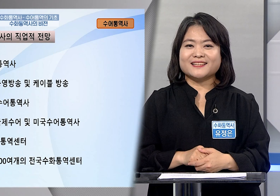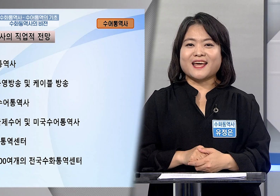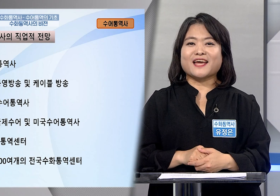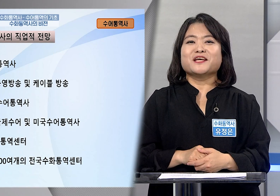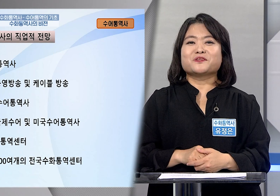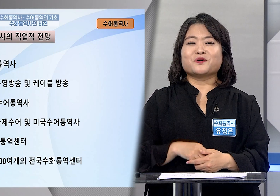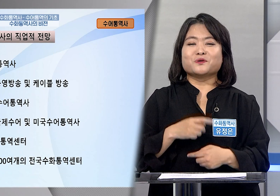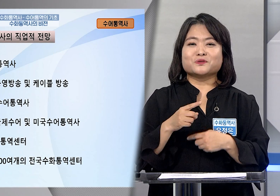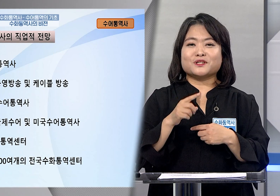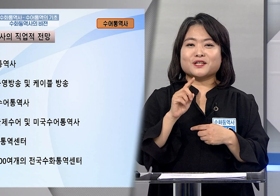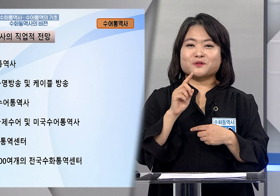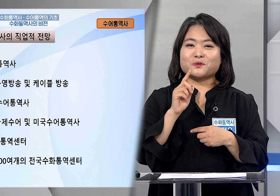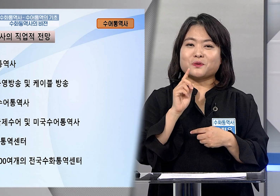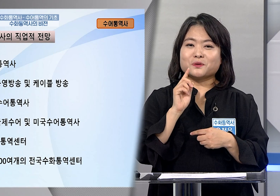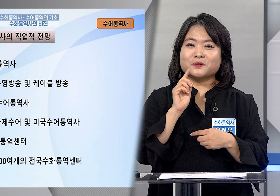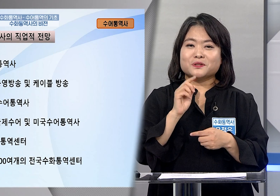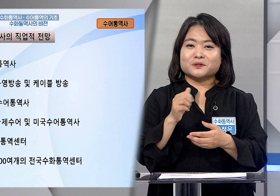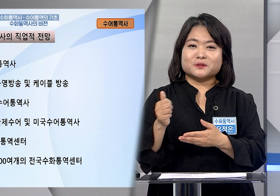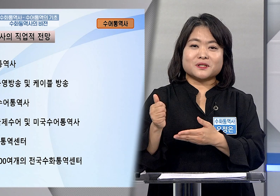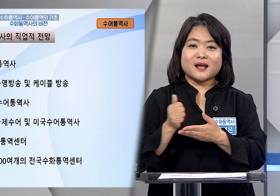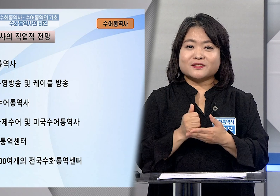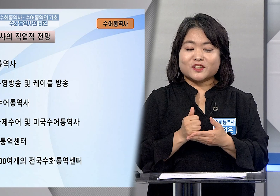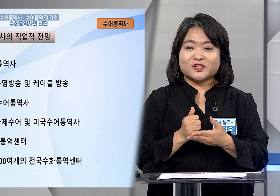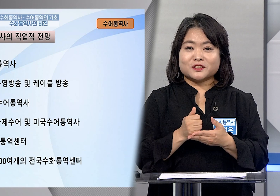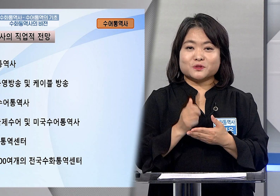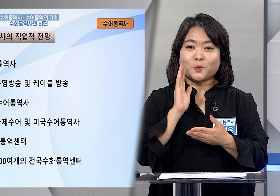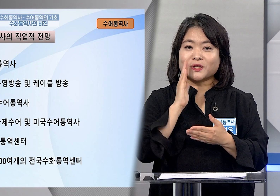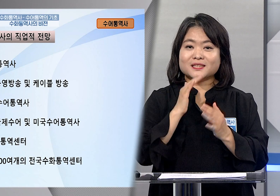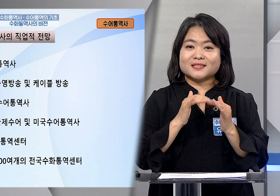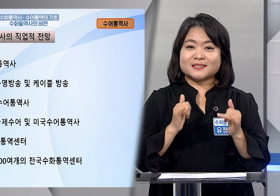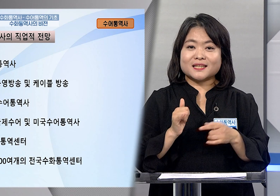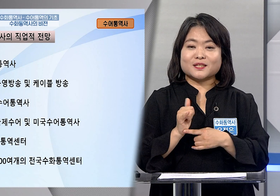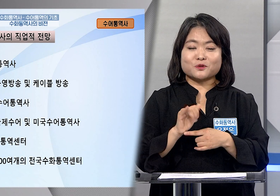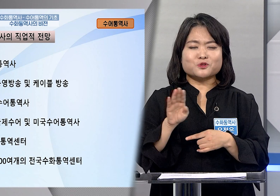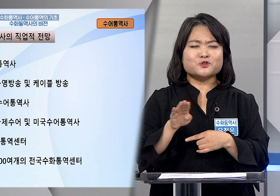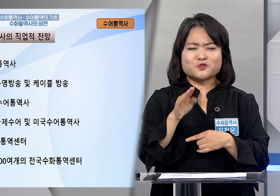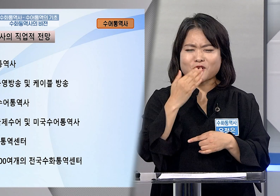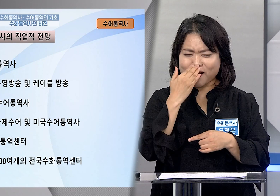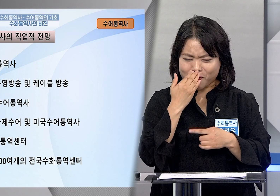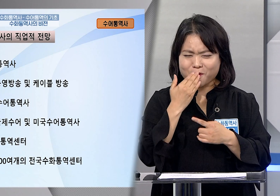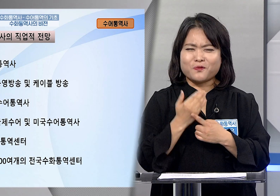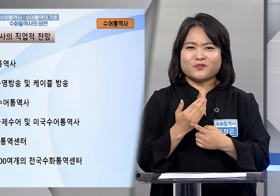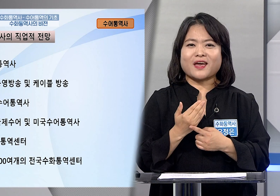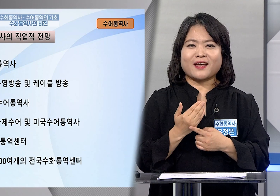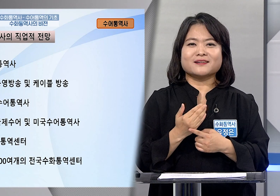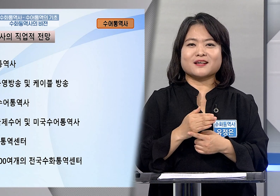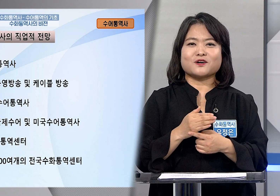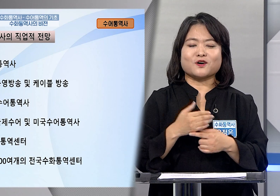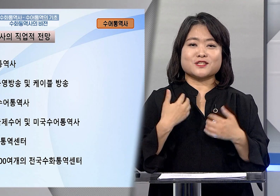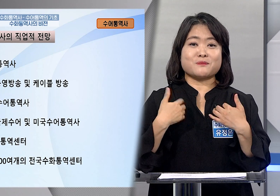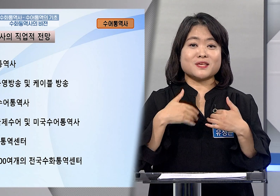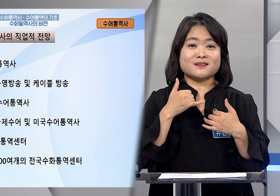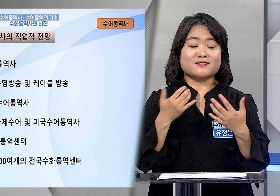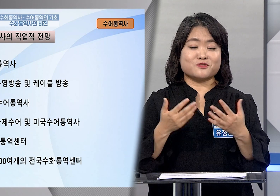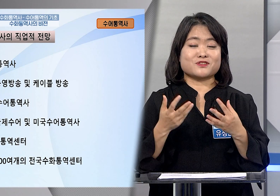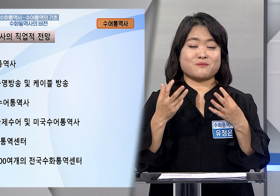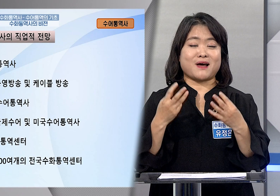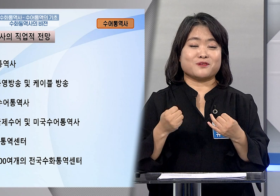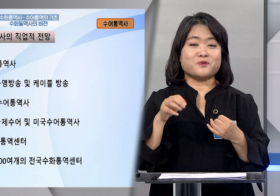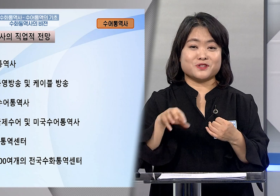네, 또 우리 또 클라이언트인 농인들이 또 순수하고, 네, 그래서 재미있는 일도 참 많은